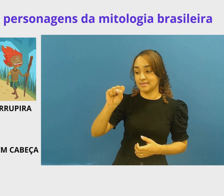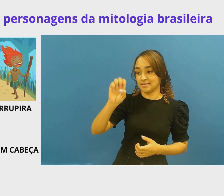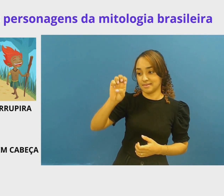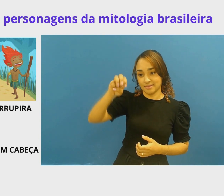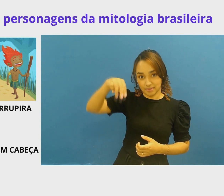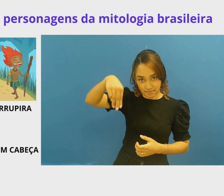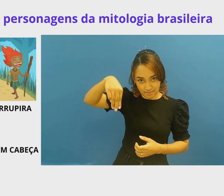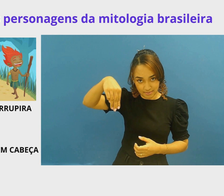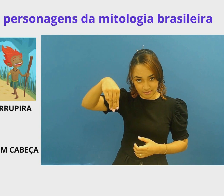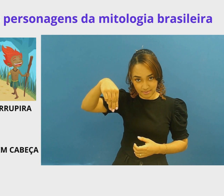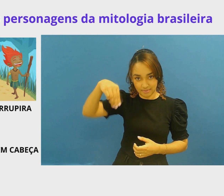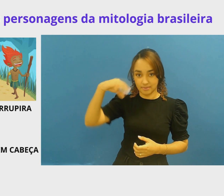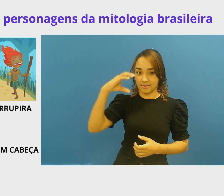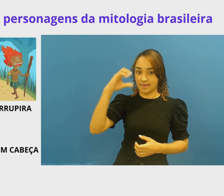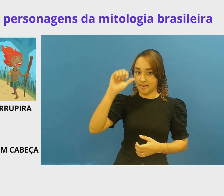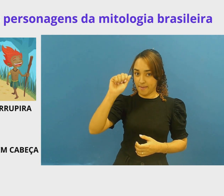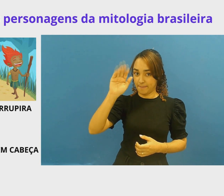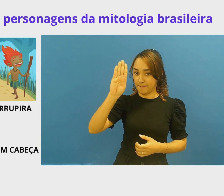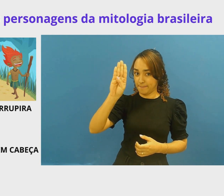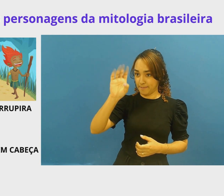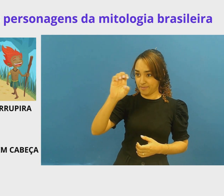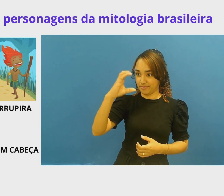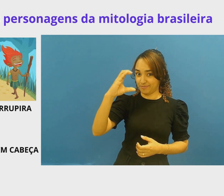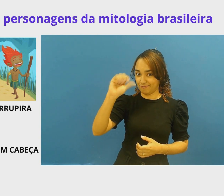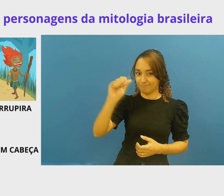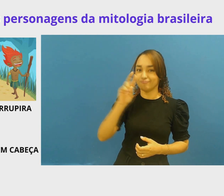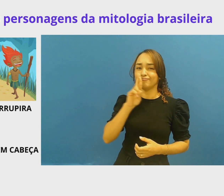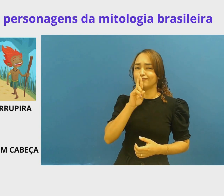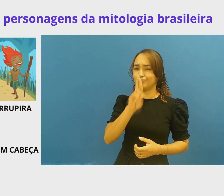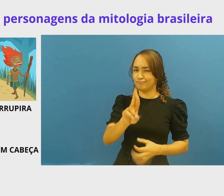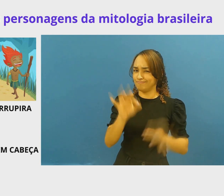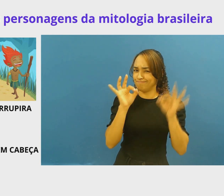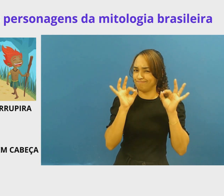a mula sem cabeça